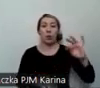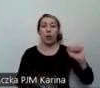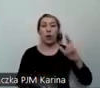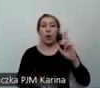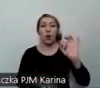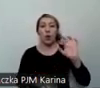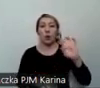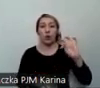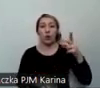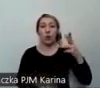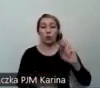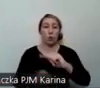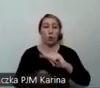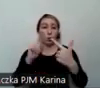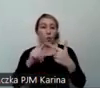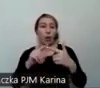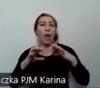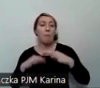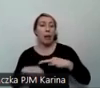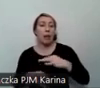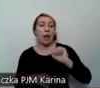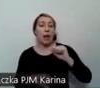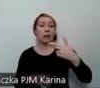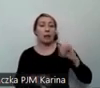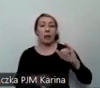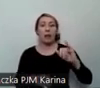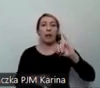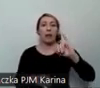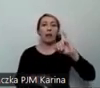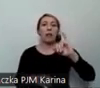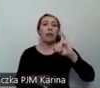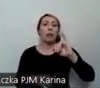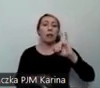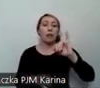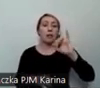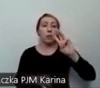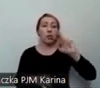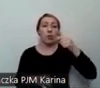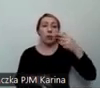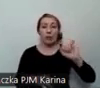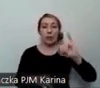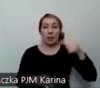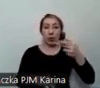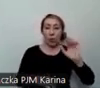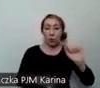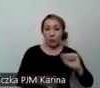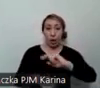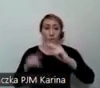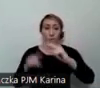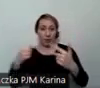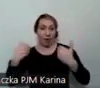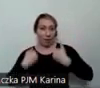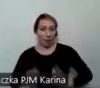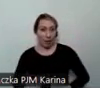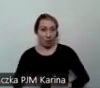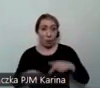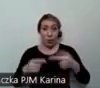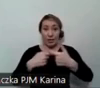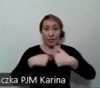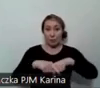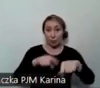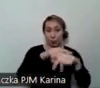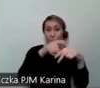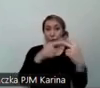jest doktor Anna Wiśniewska-Jankowska, a trzecią jestem ja. Ten zespół trójosobowy jest tak naprawdę tylko